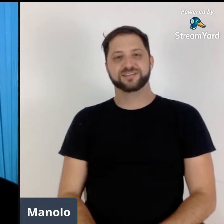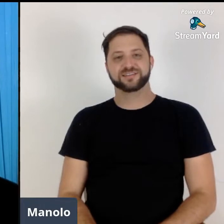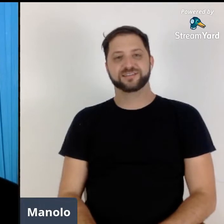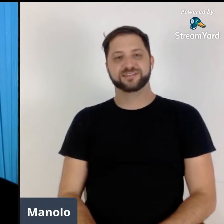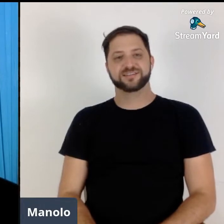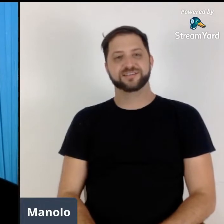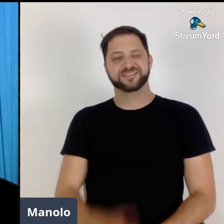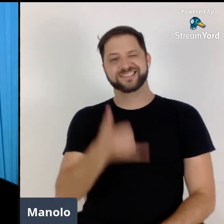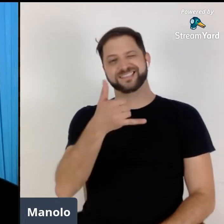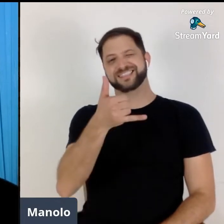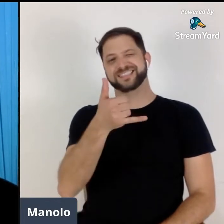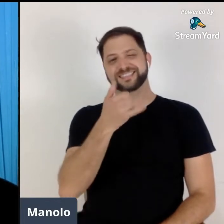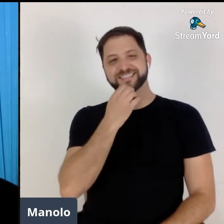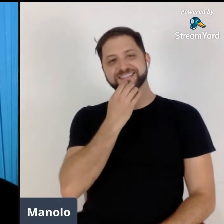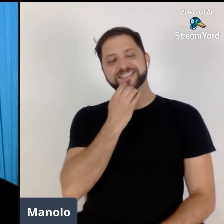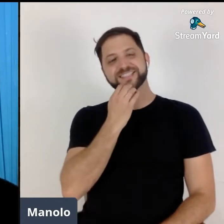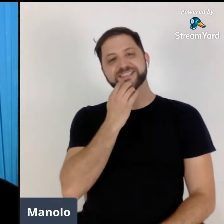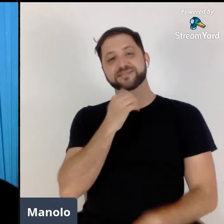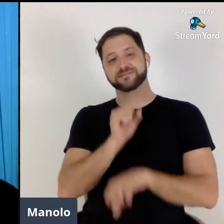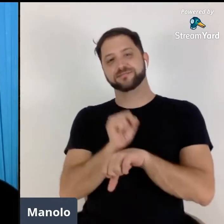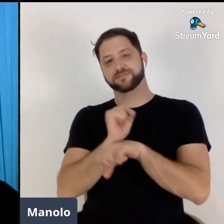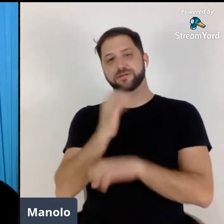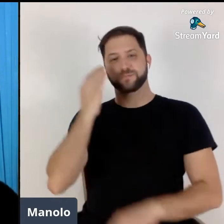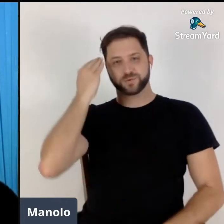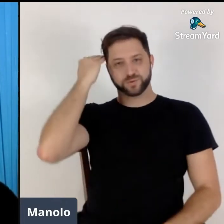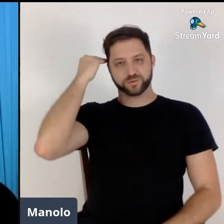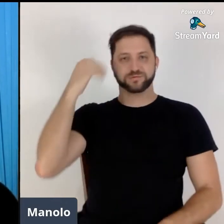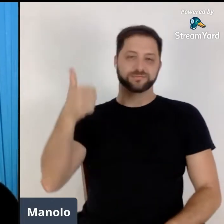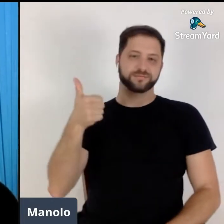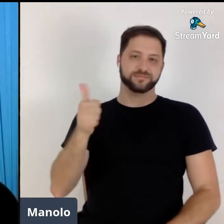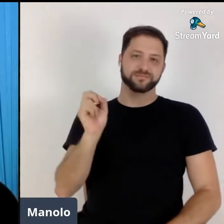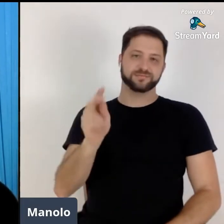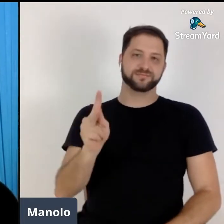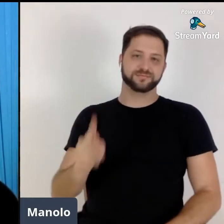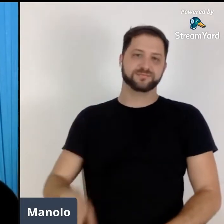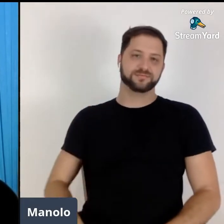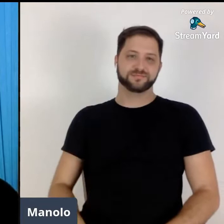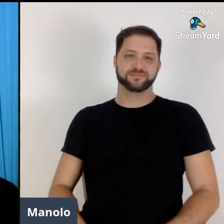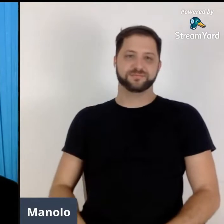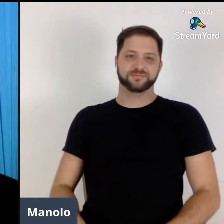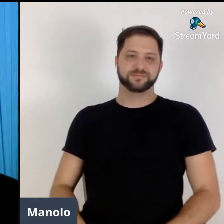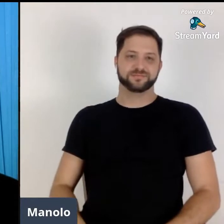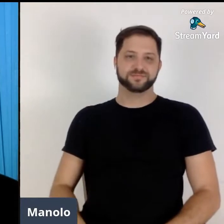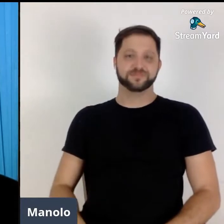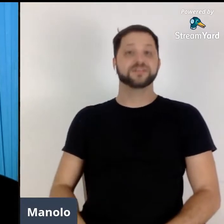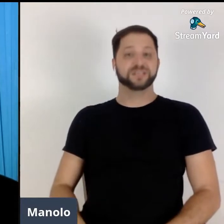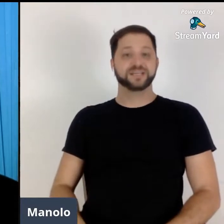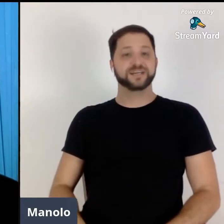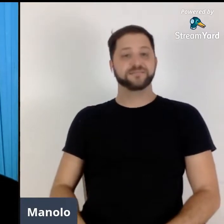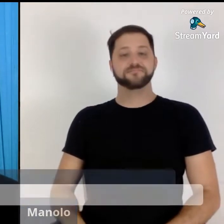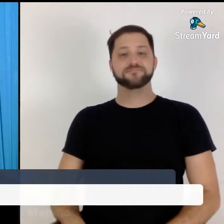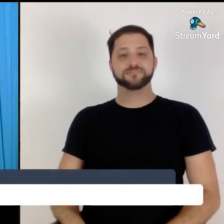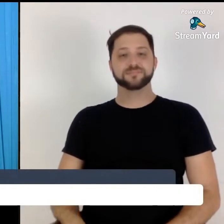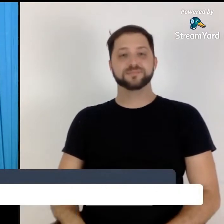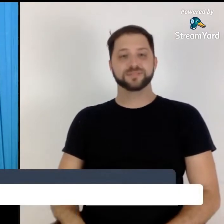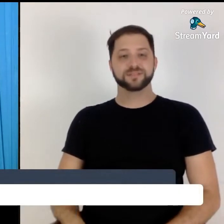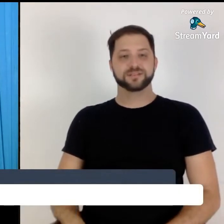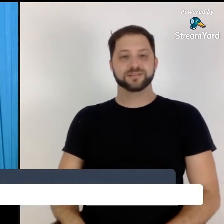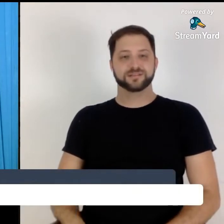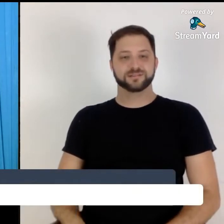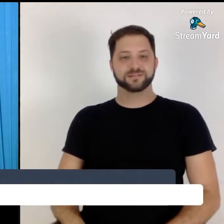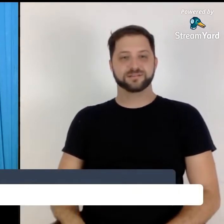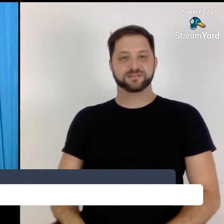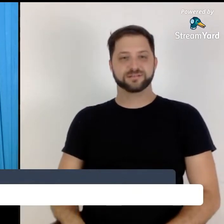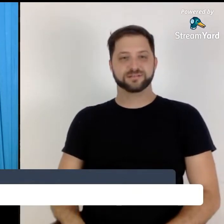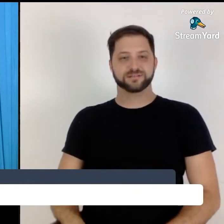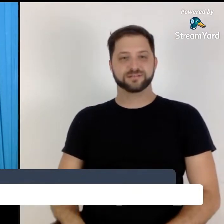Não, estou te ouvindo. Só falta o Bruno conseguir entrar. Ó, o Frei Eric está dizendo que o som está perfeito aí. É uma pena